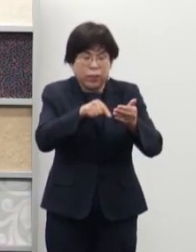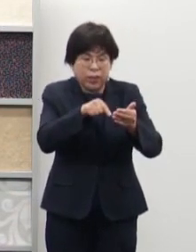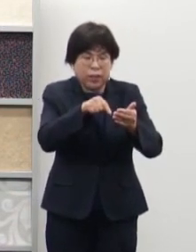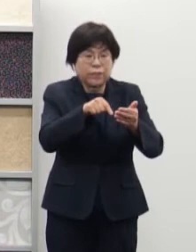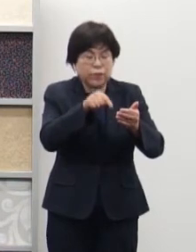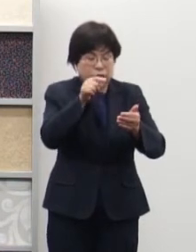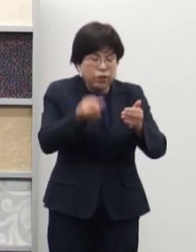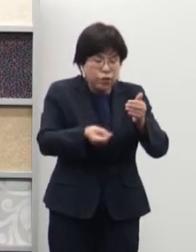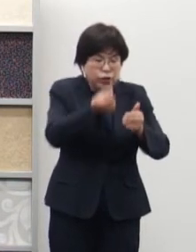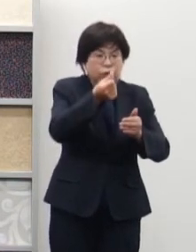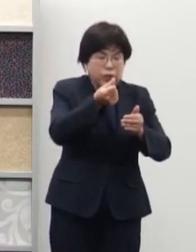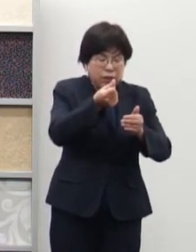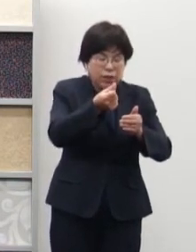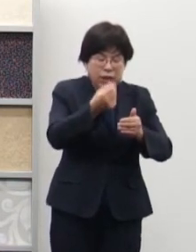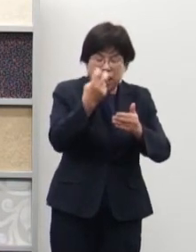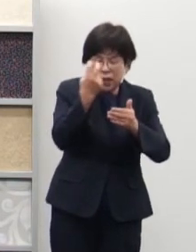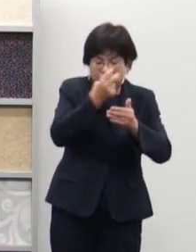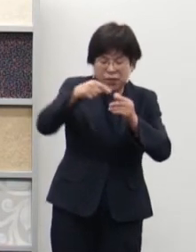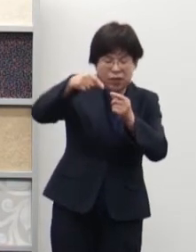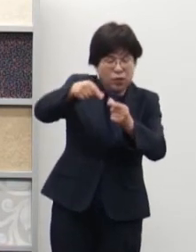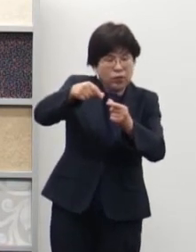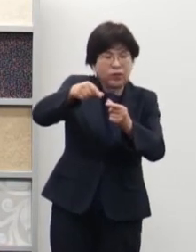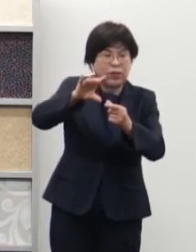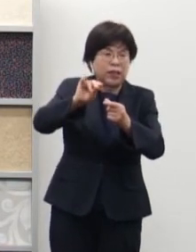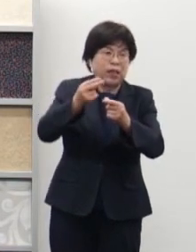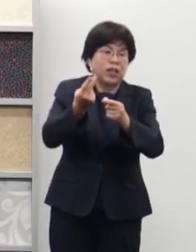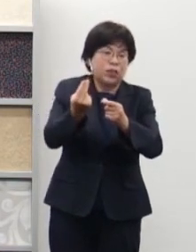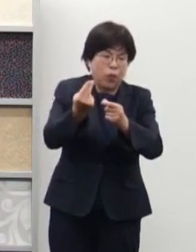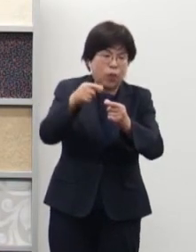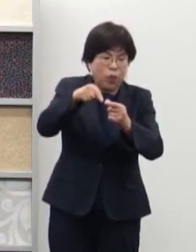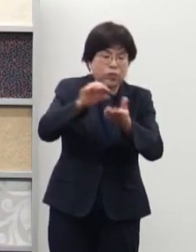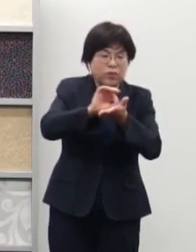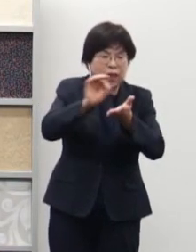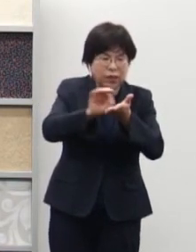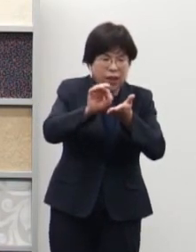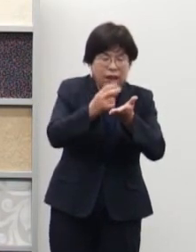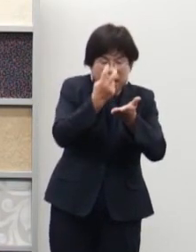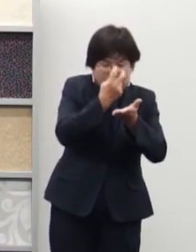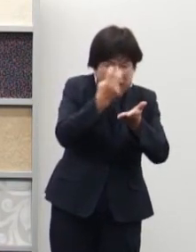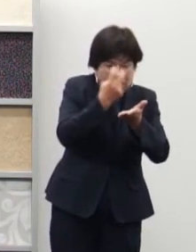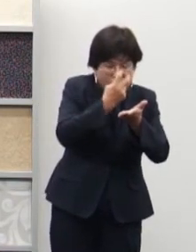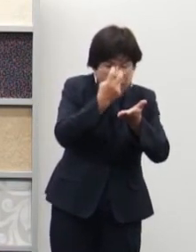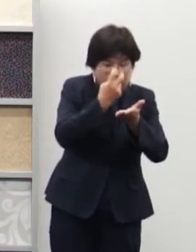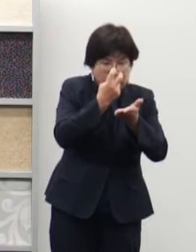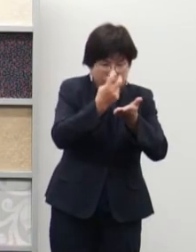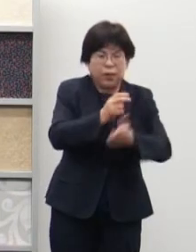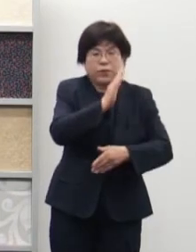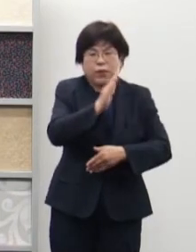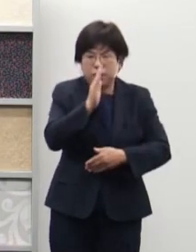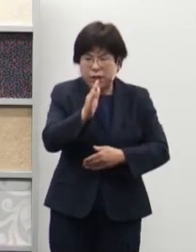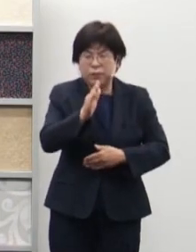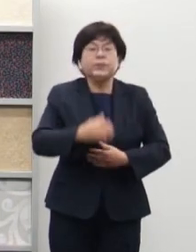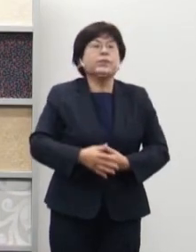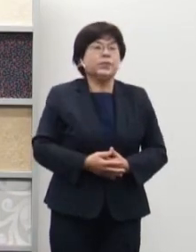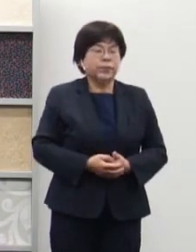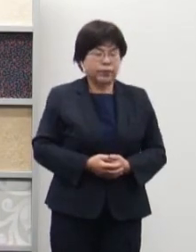ット、などによって、速やかに、検査を実施していただくようお願いをいたします。